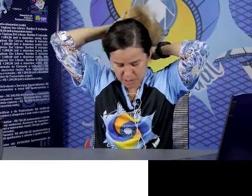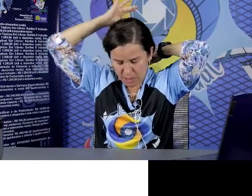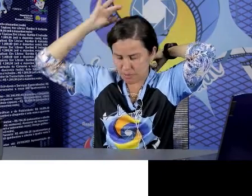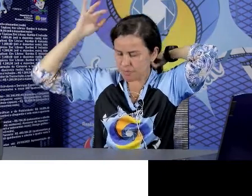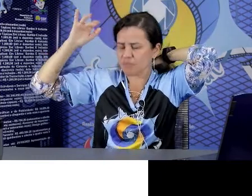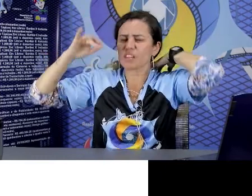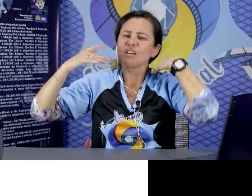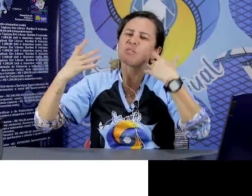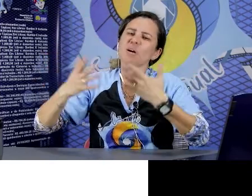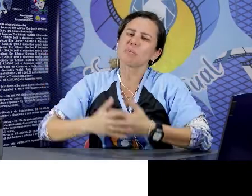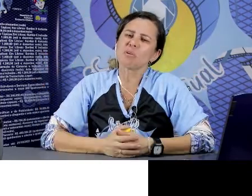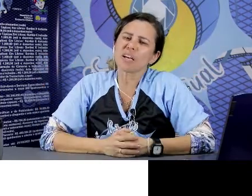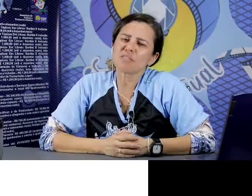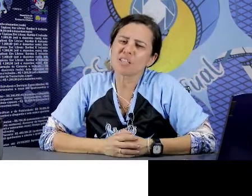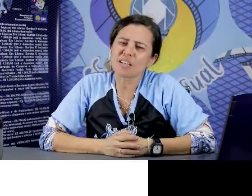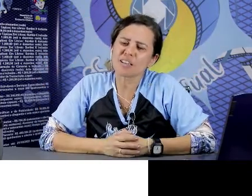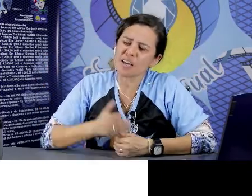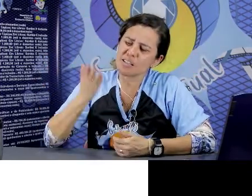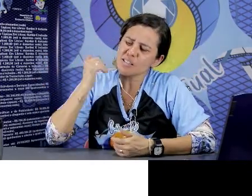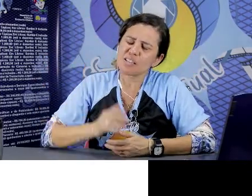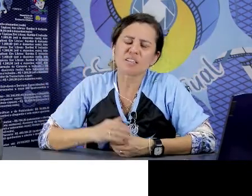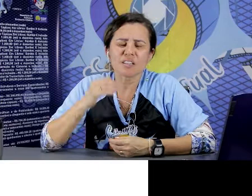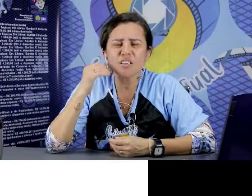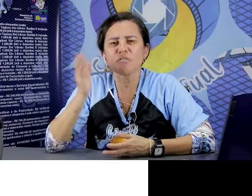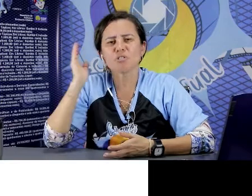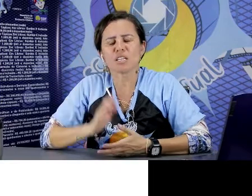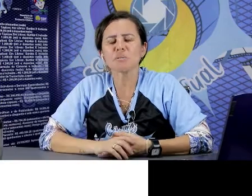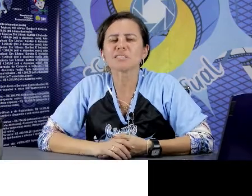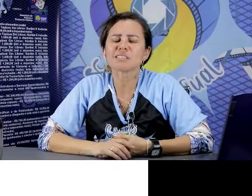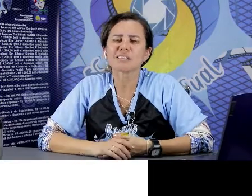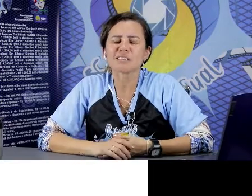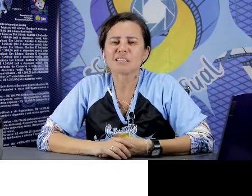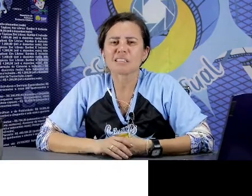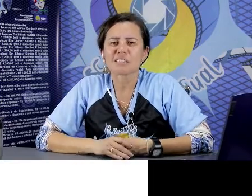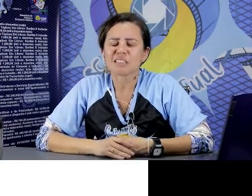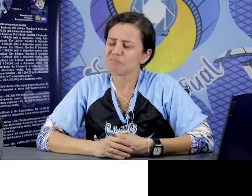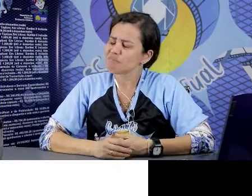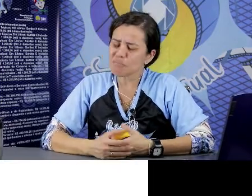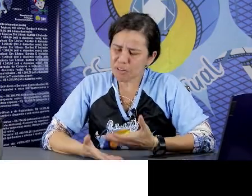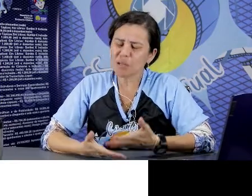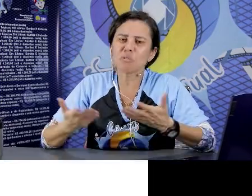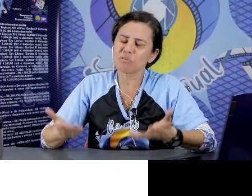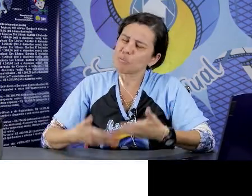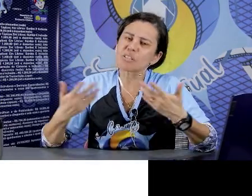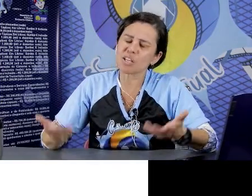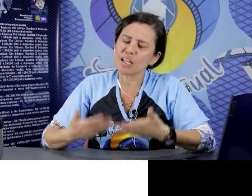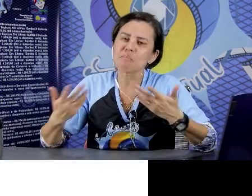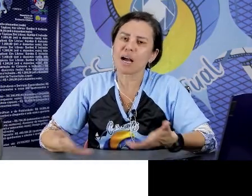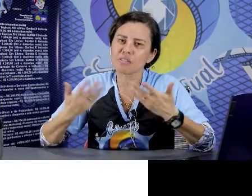assim, ué, mas por que você ainda está nesse nível de Libras? Vamos, você já tem mais, você